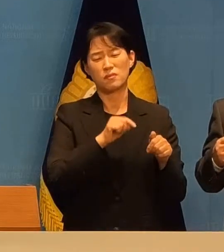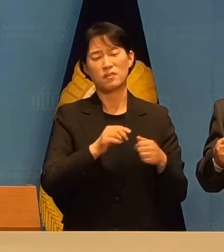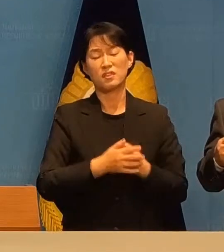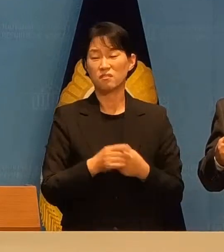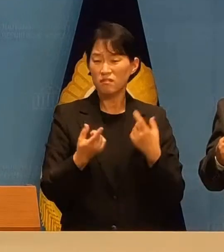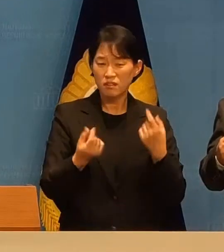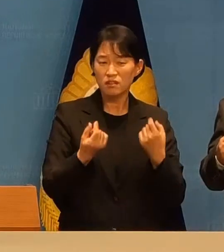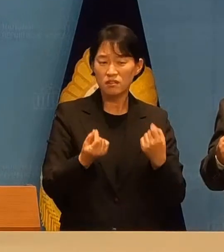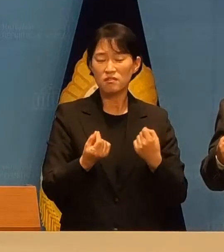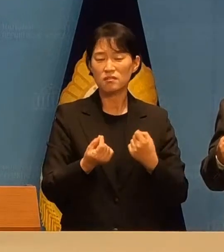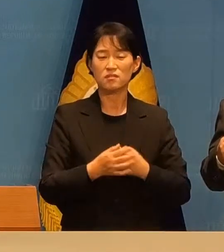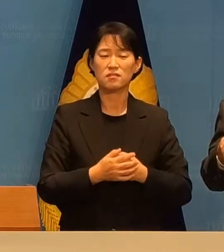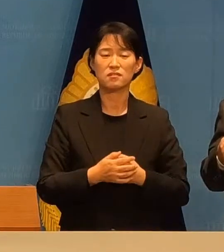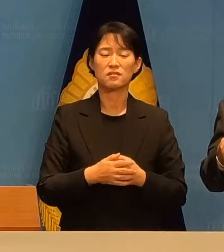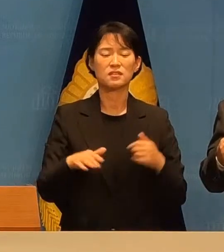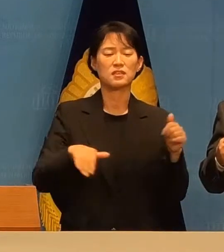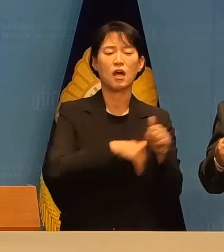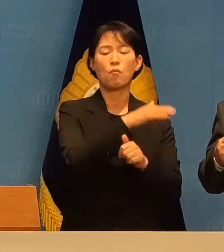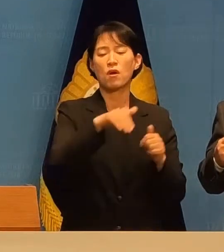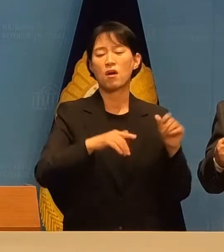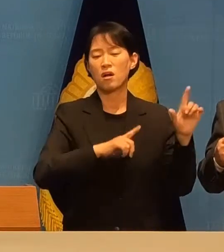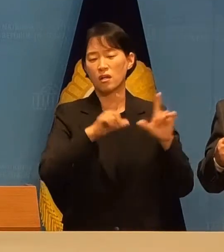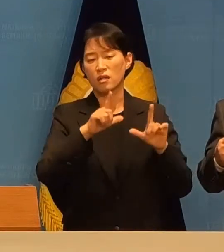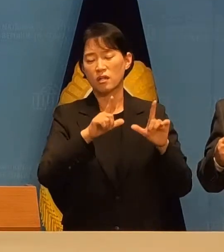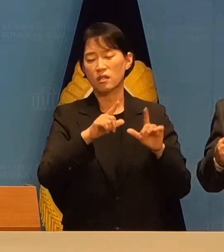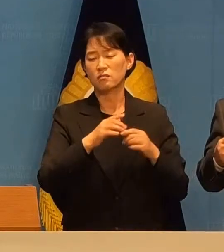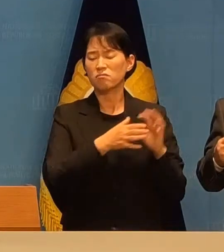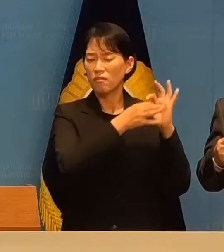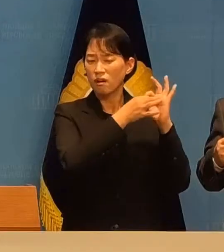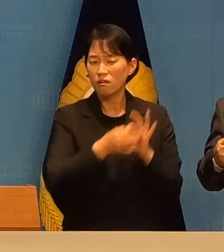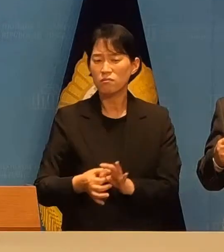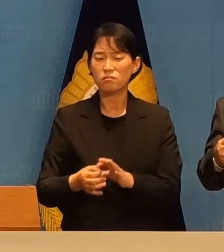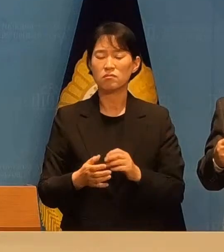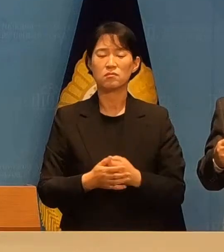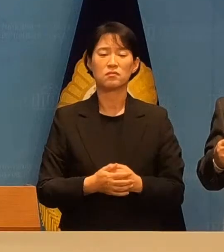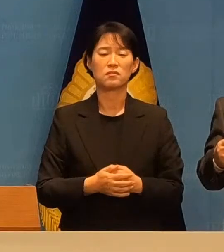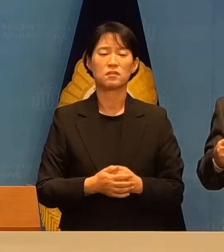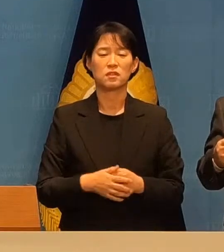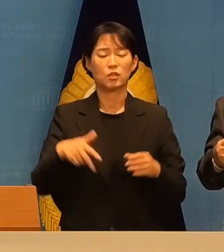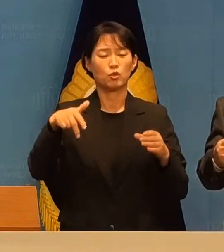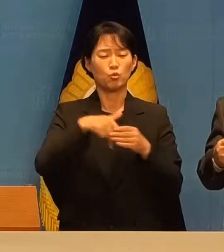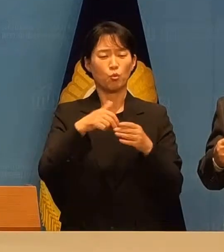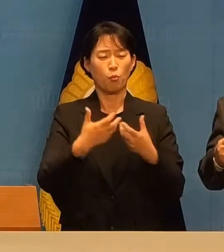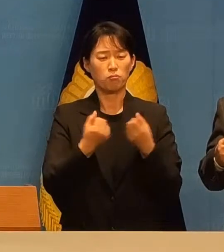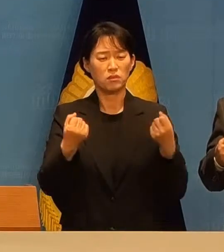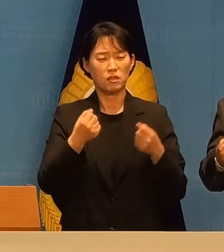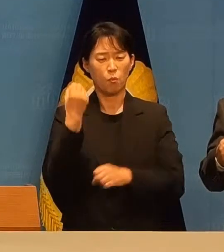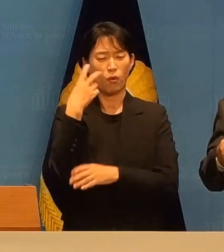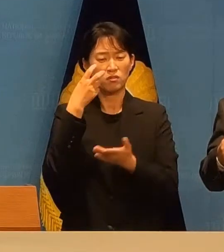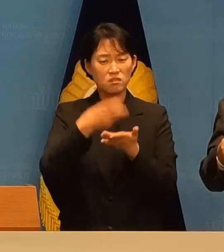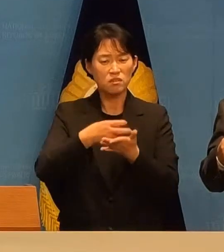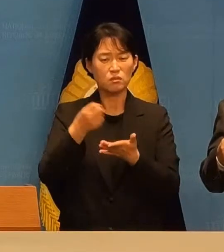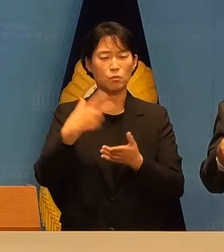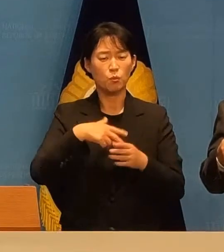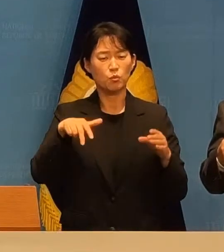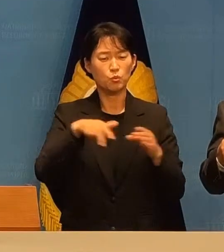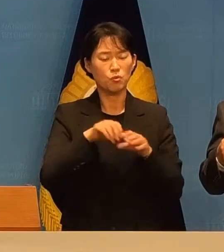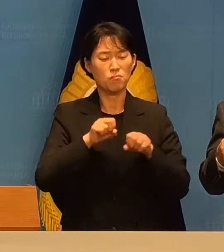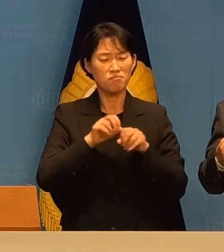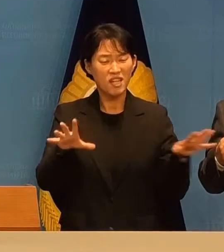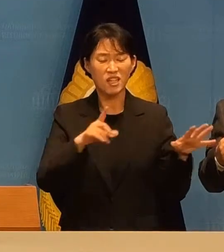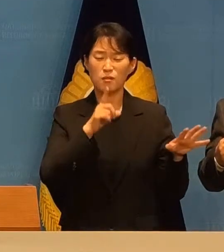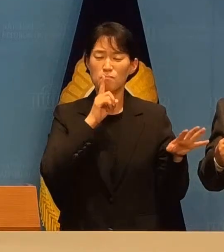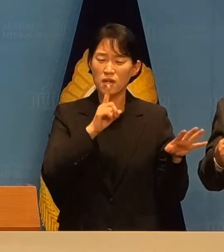이러한 상황 속에서 연이어 정교 분리 원칙과 종교 해산이라는